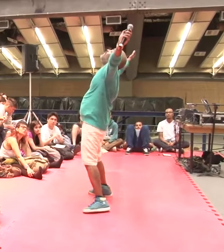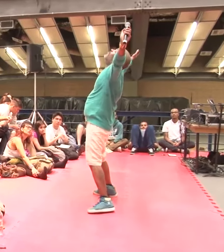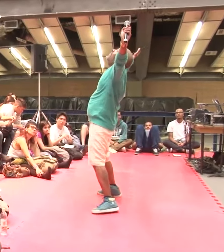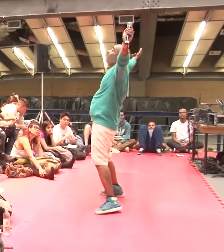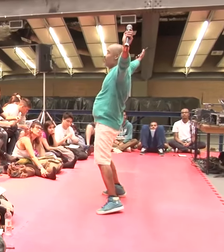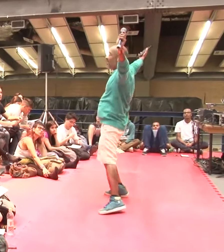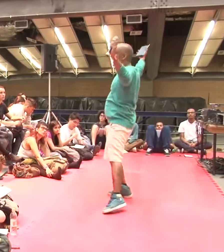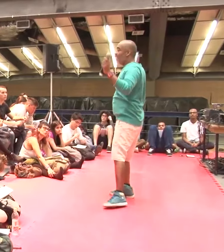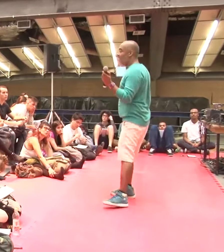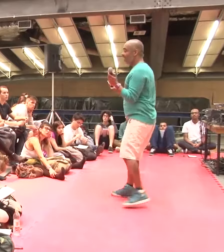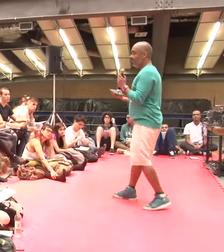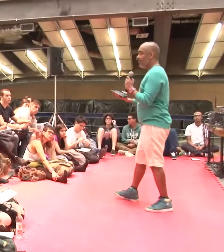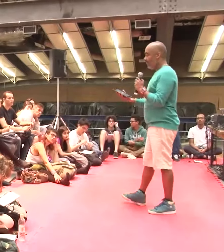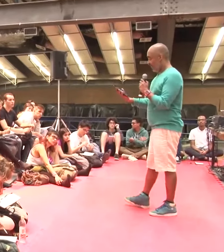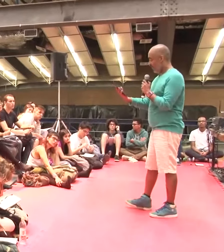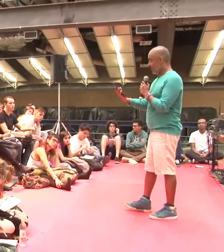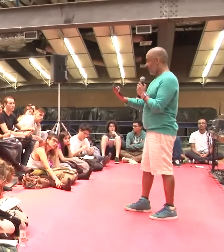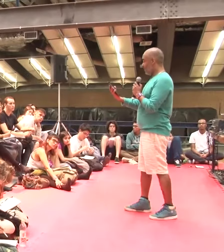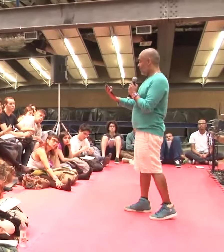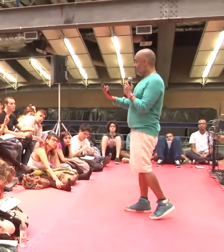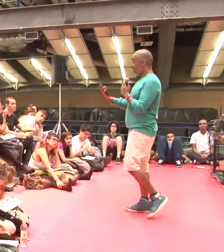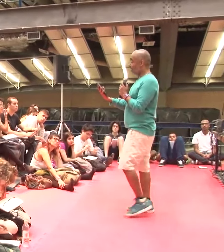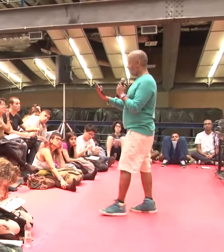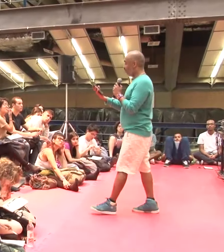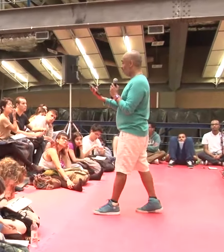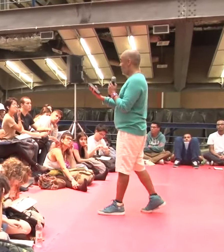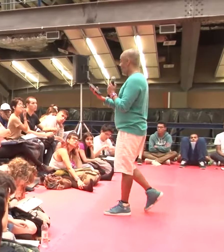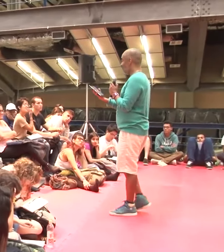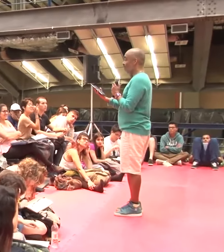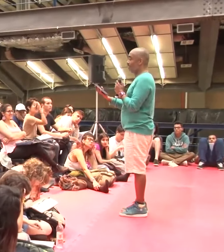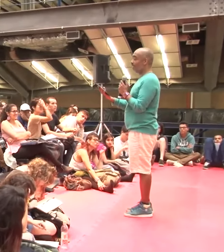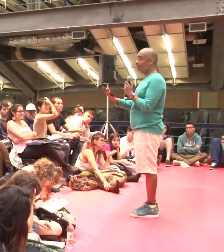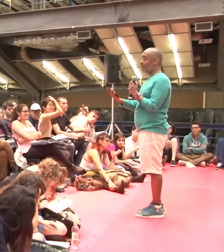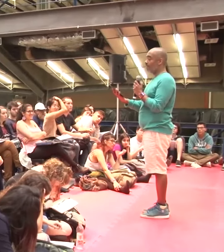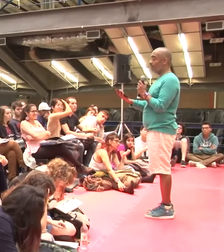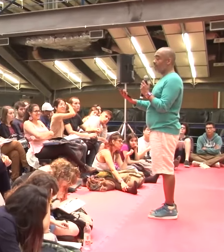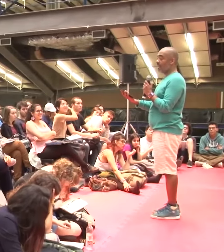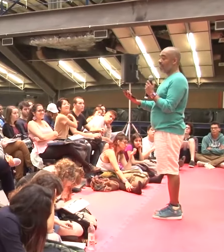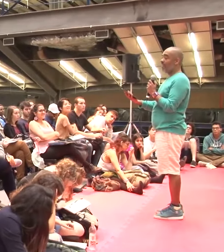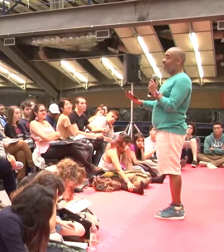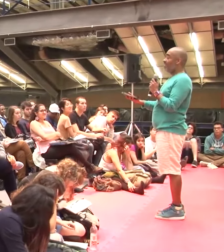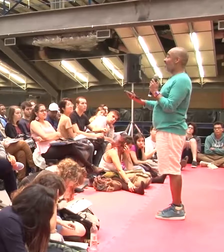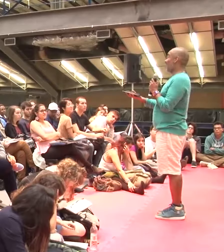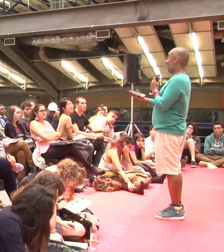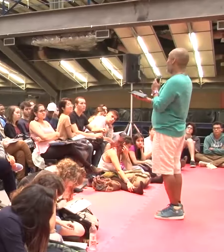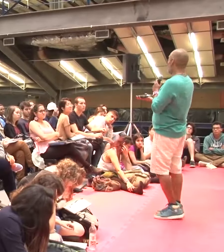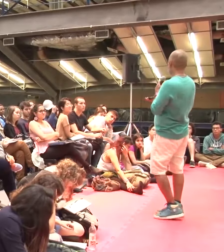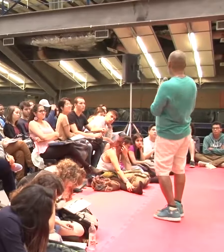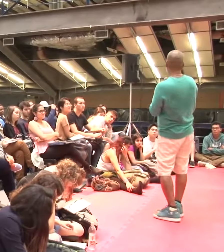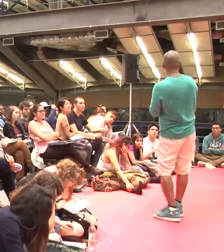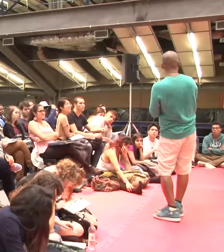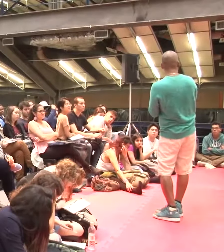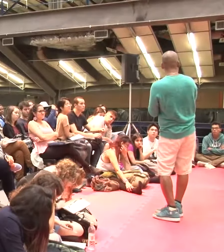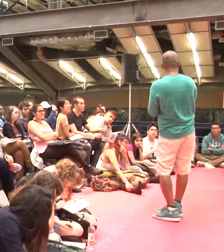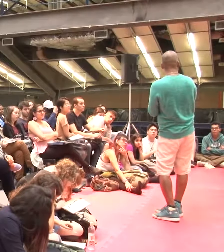Ali na sombrinha fresquinha, né? Tentando, imagina o calor do Rio de Janeiro, basta que o pano todo ficando. Se a gente hoje